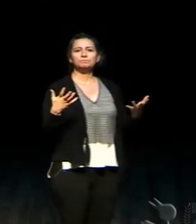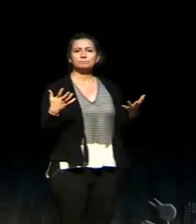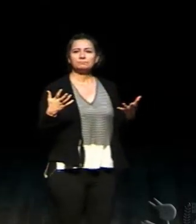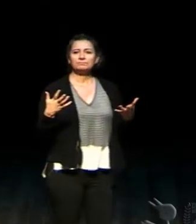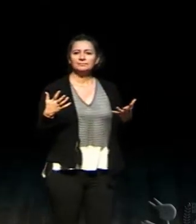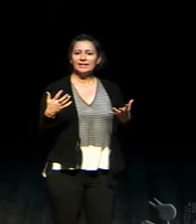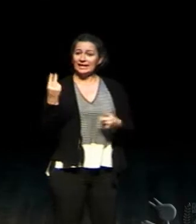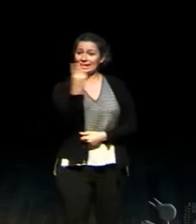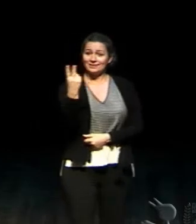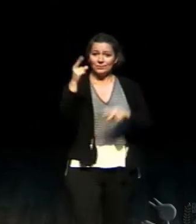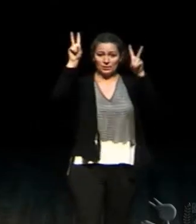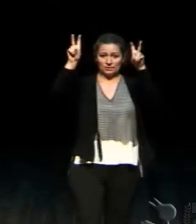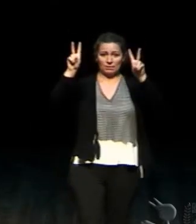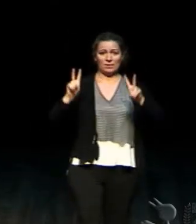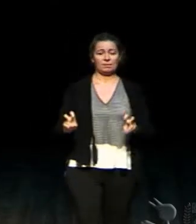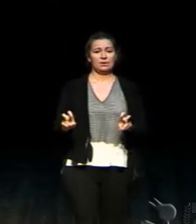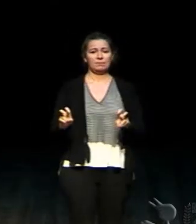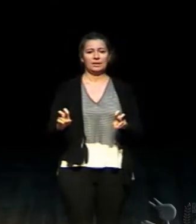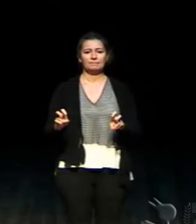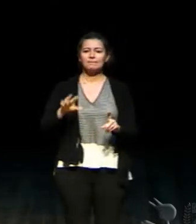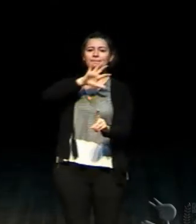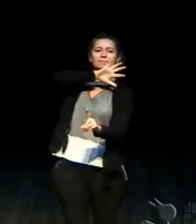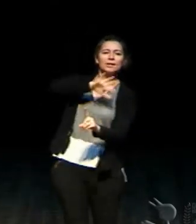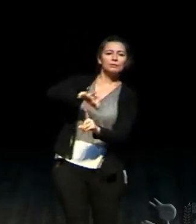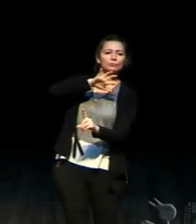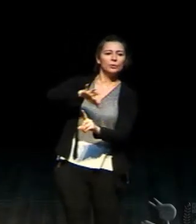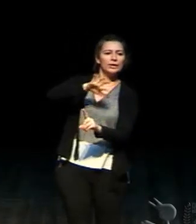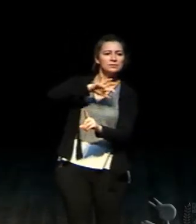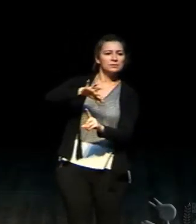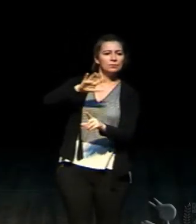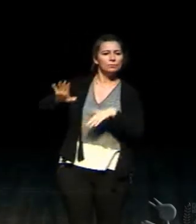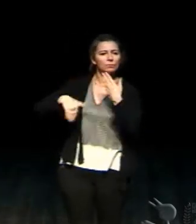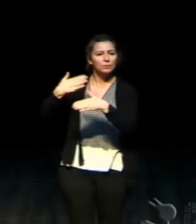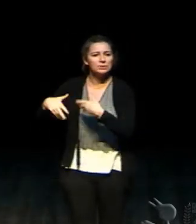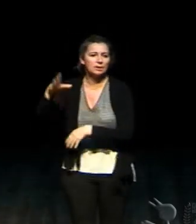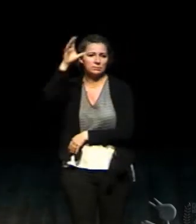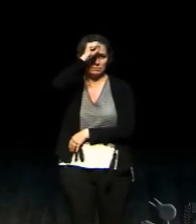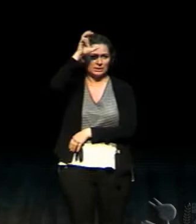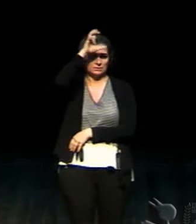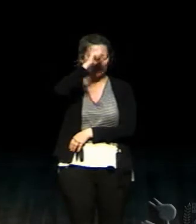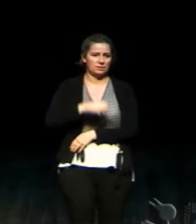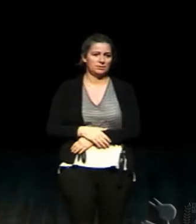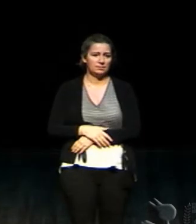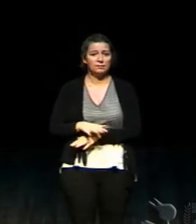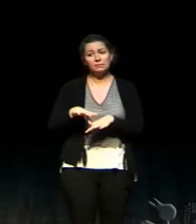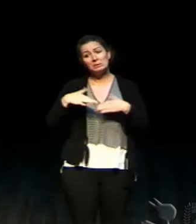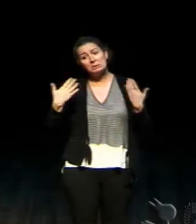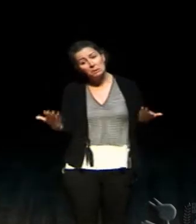Continuam. Essa é a percepção e não é só minha, visto que fui para esse encontro e as discussões, as